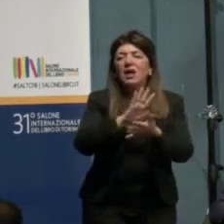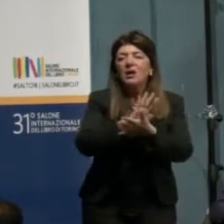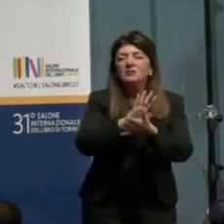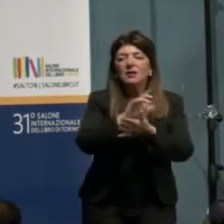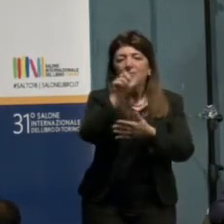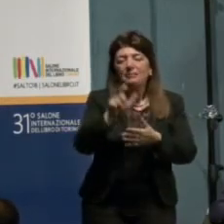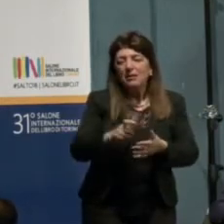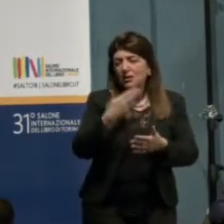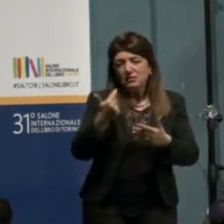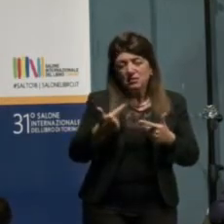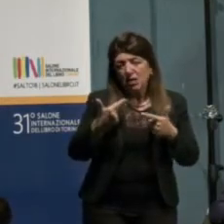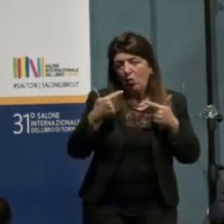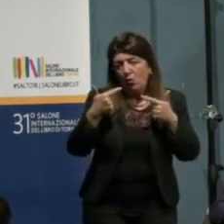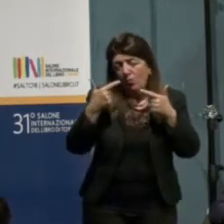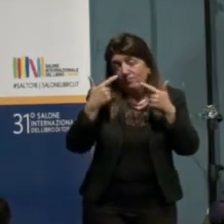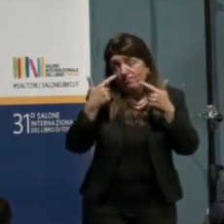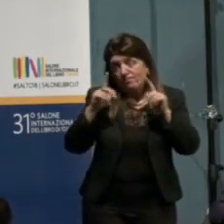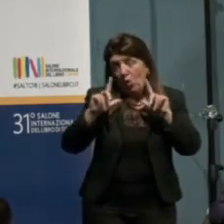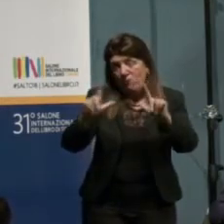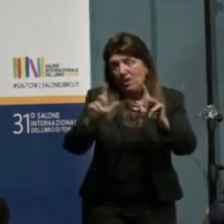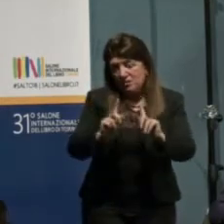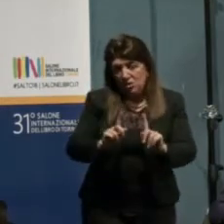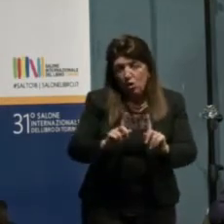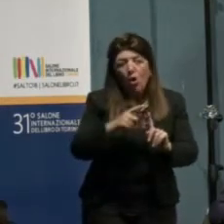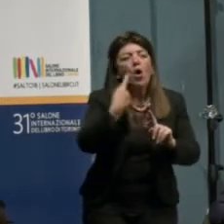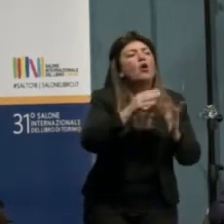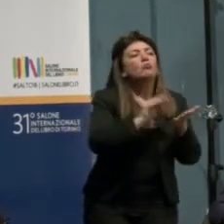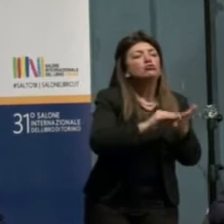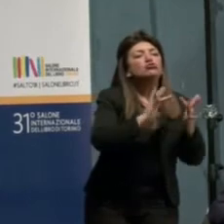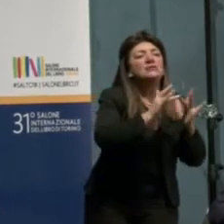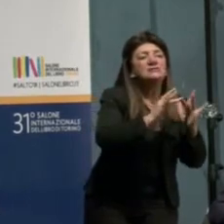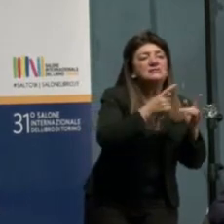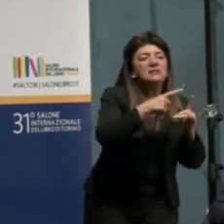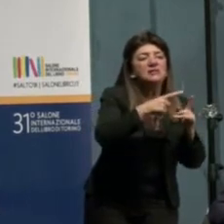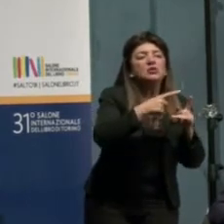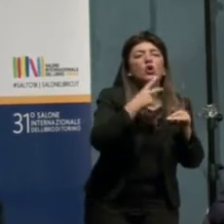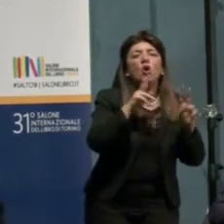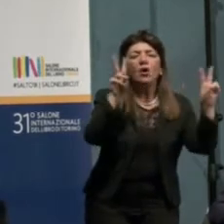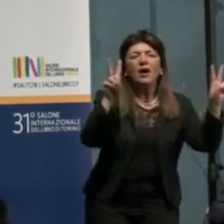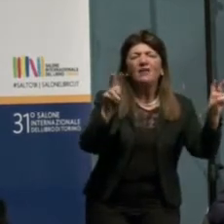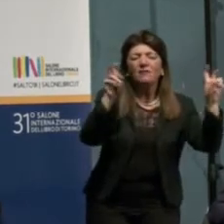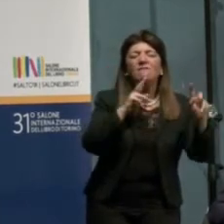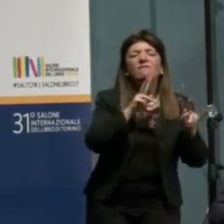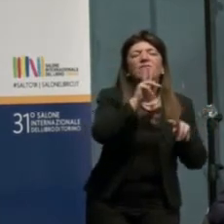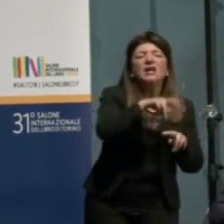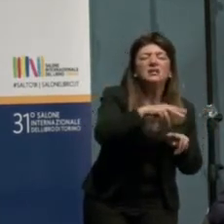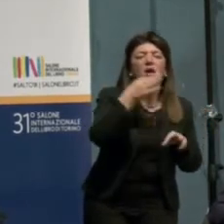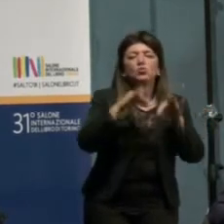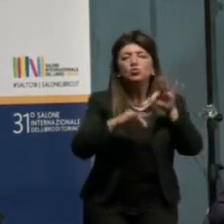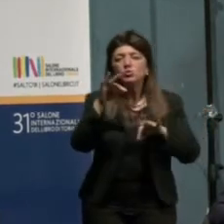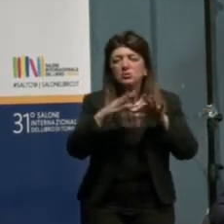dopo c'è il sito anche verità e giustizia famoso per i braccialetti sono quelli che operano ogni giorno